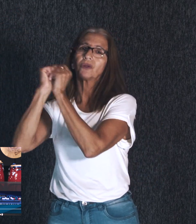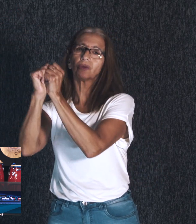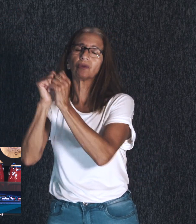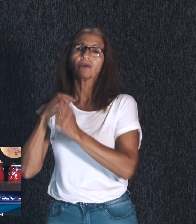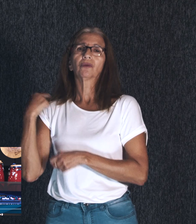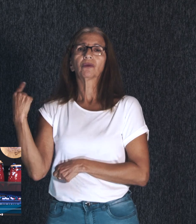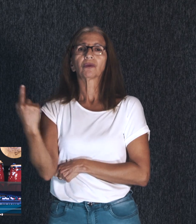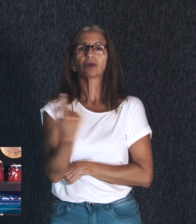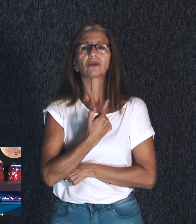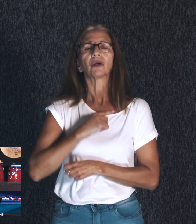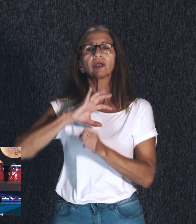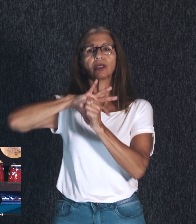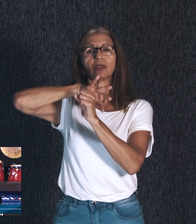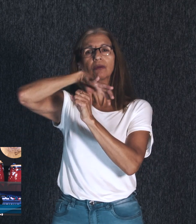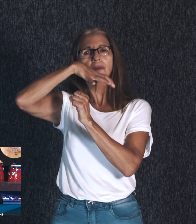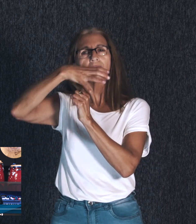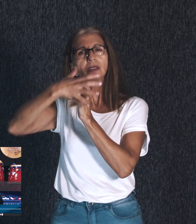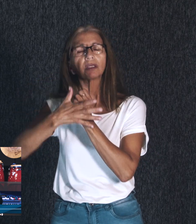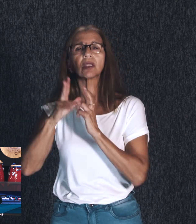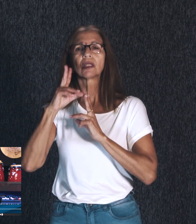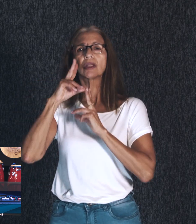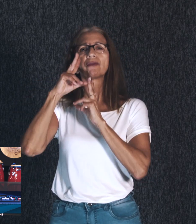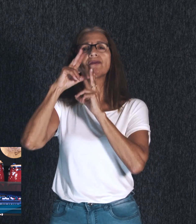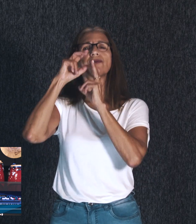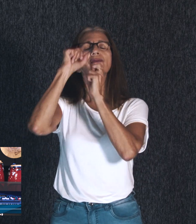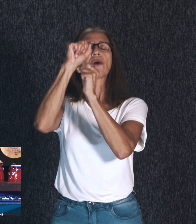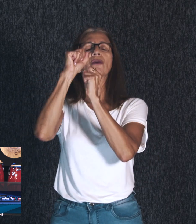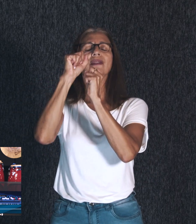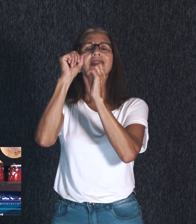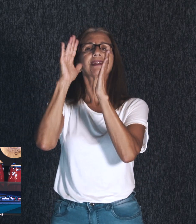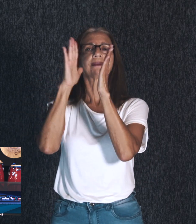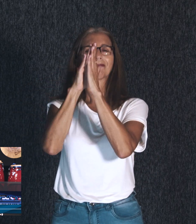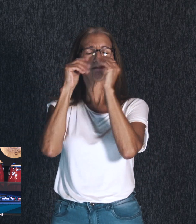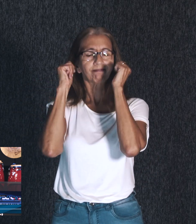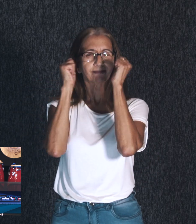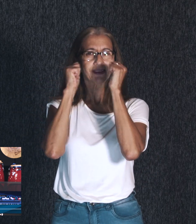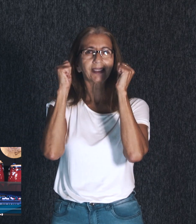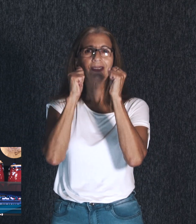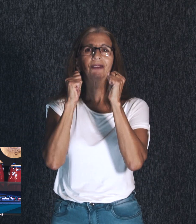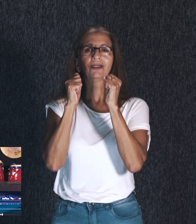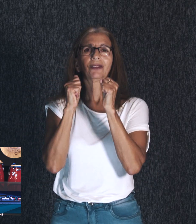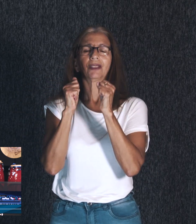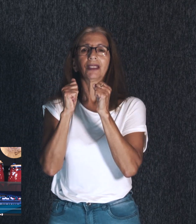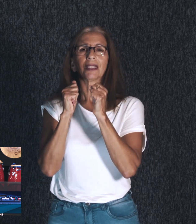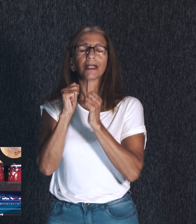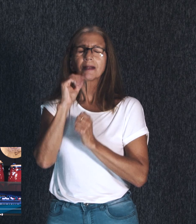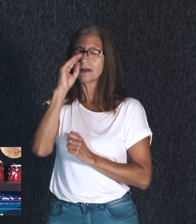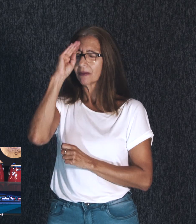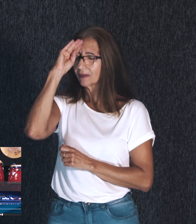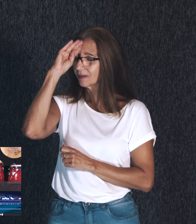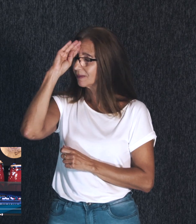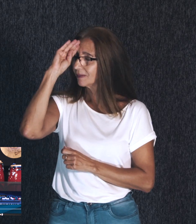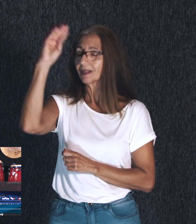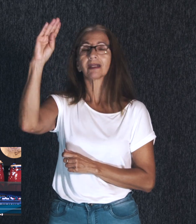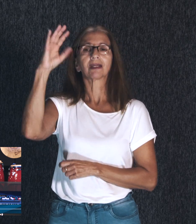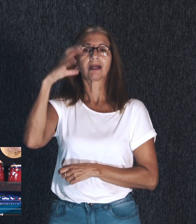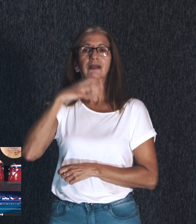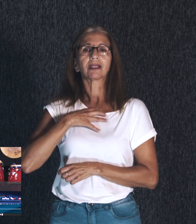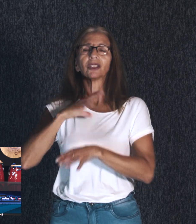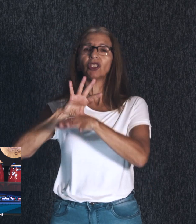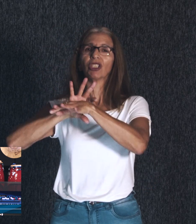refúgio, sendo a nossa fortaleza. Aleluia. E olha, a grande questão da segurança para a